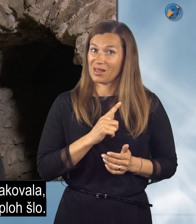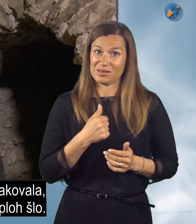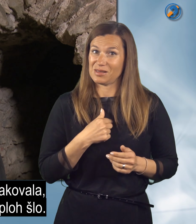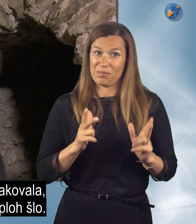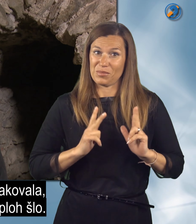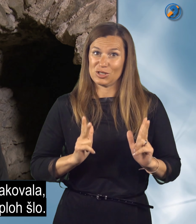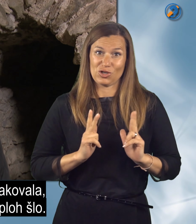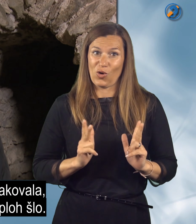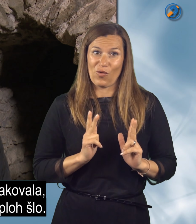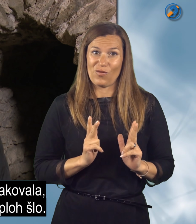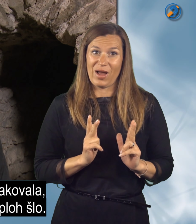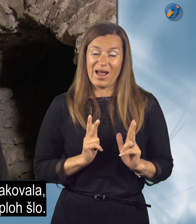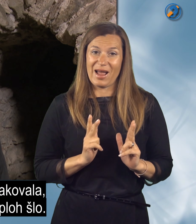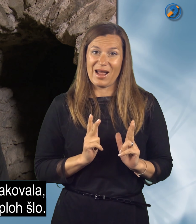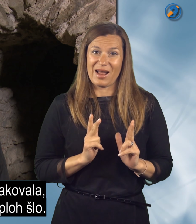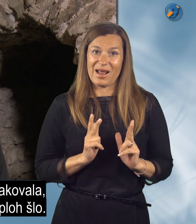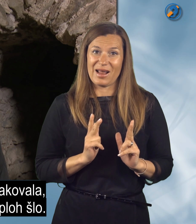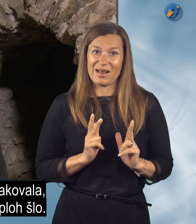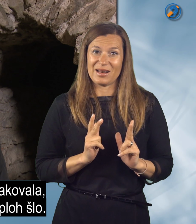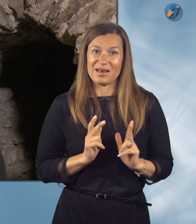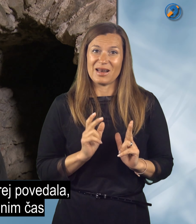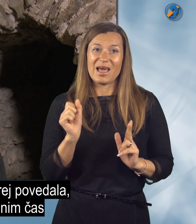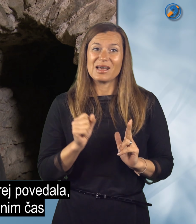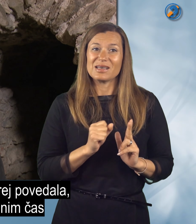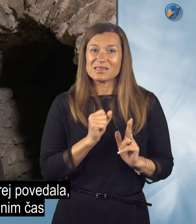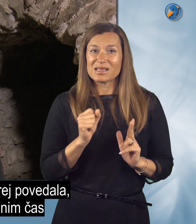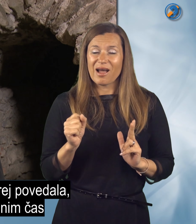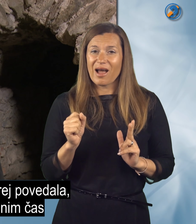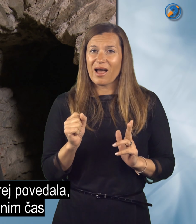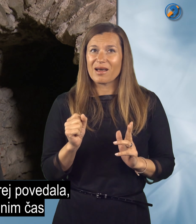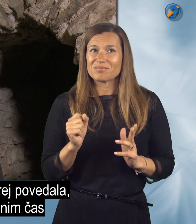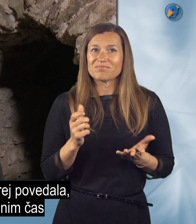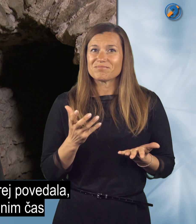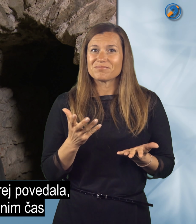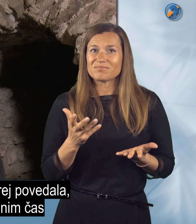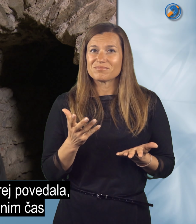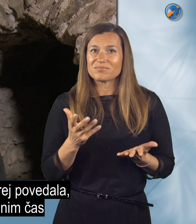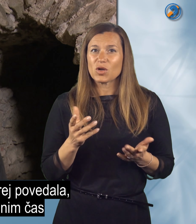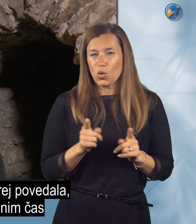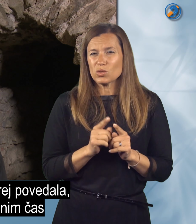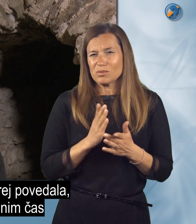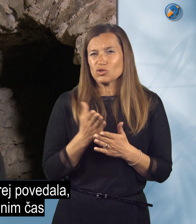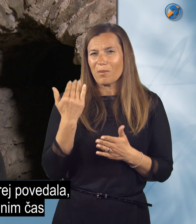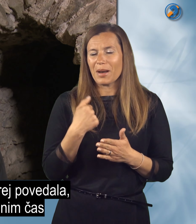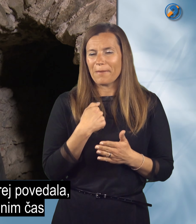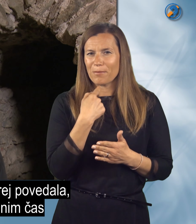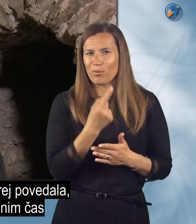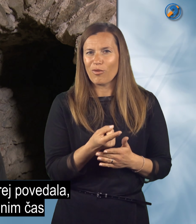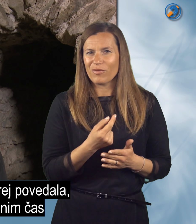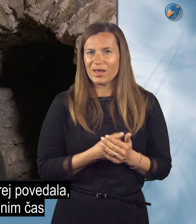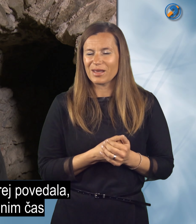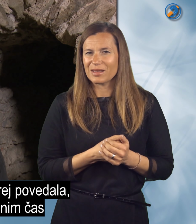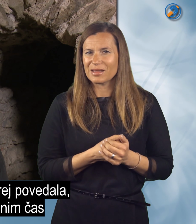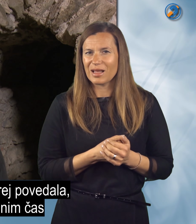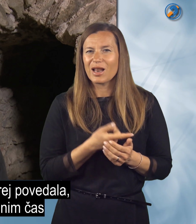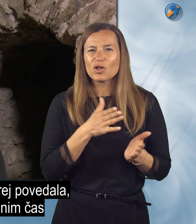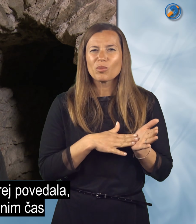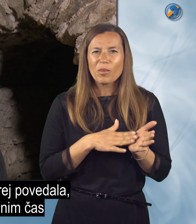pričakovala, zakaj se bo sploh šlo, tako sem že prej povedala, tudi pač, da